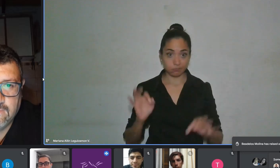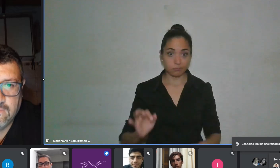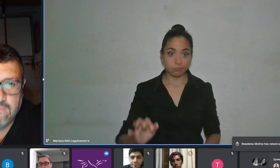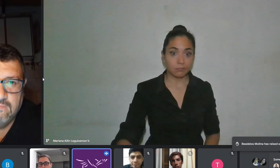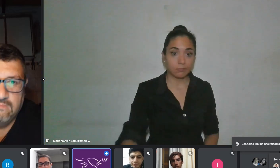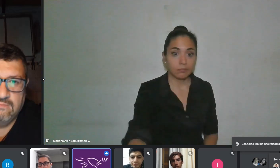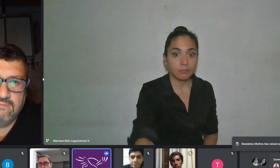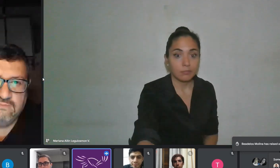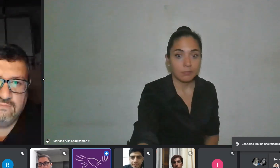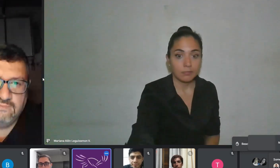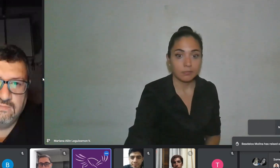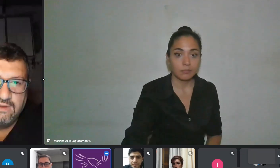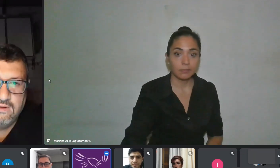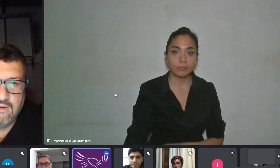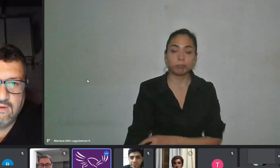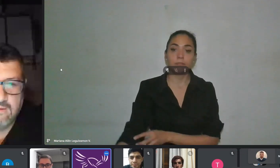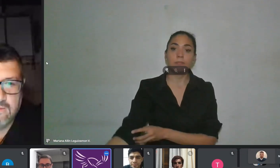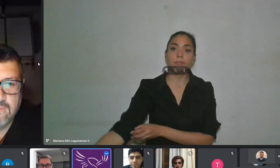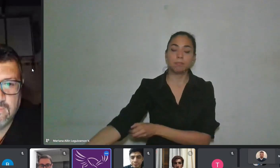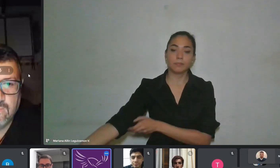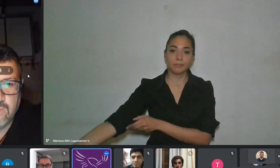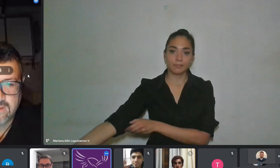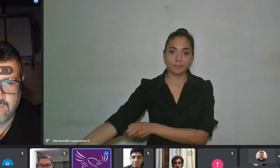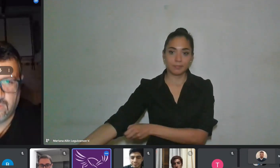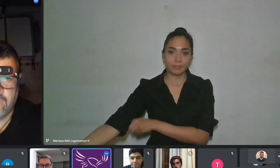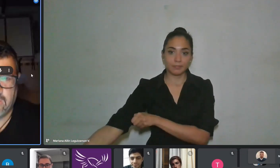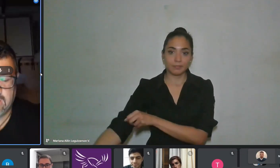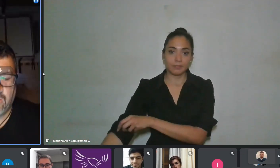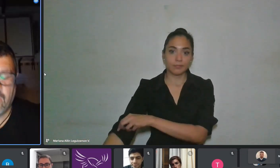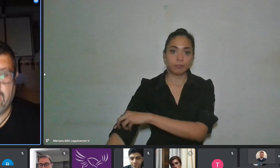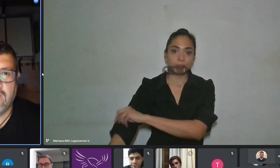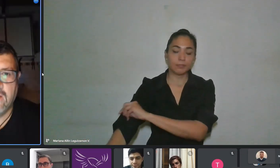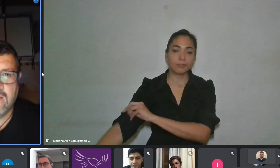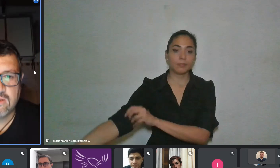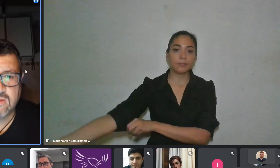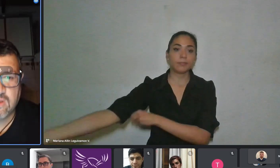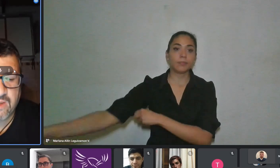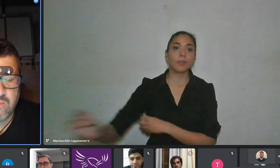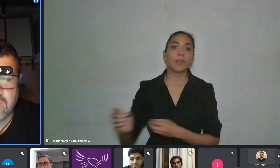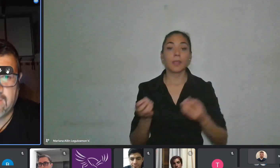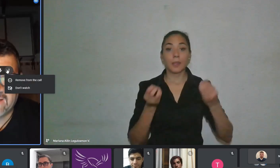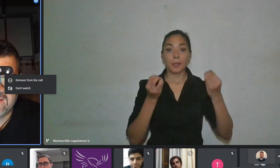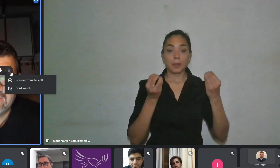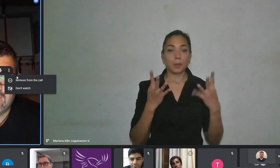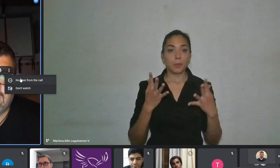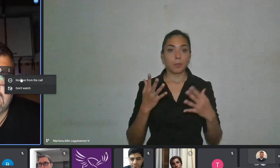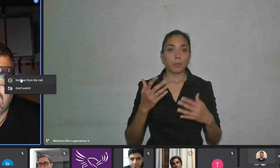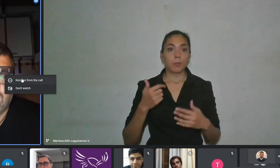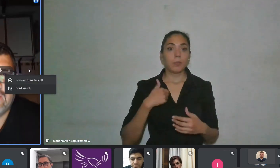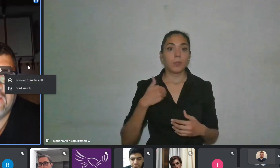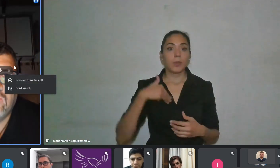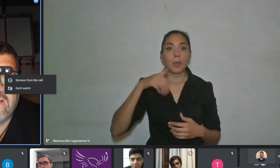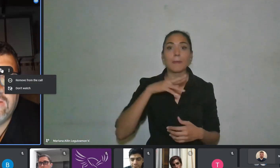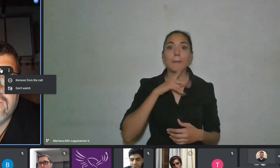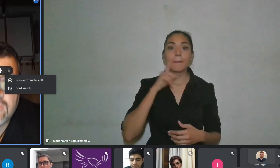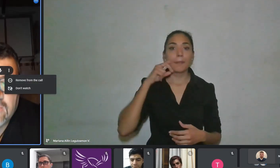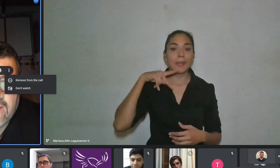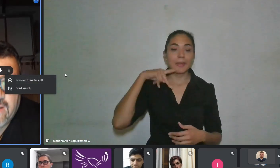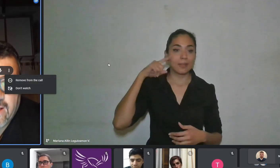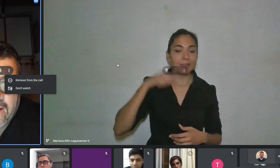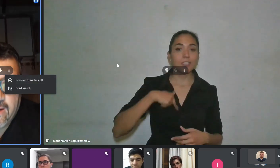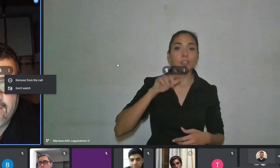Sí, ahí está perfecto. Buenísimo, buenísimo. Bueno, yo soy Pedemonte Martín, tengo 51